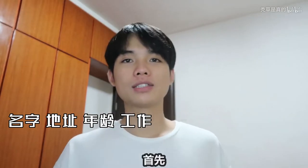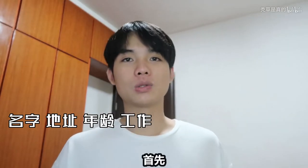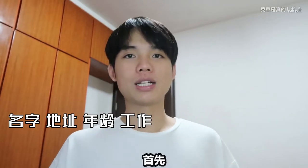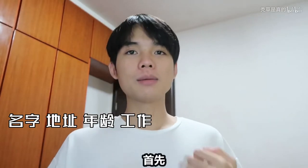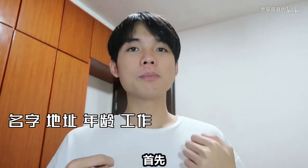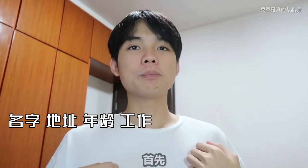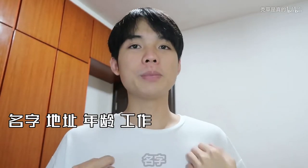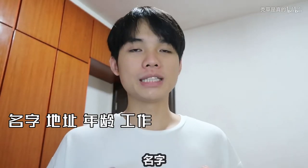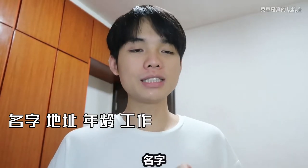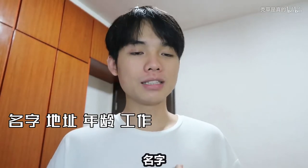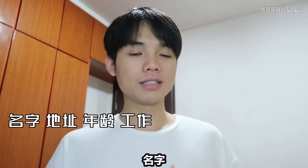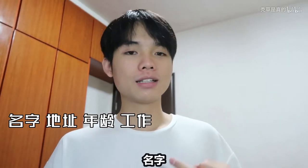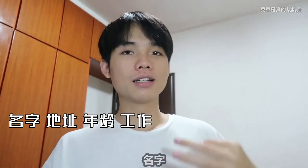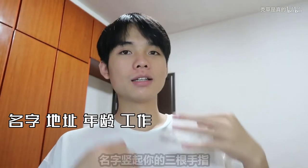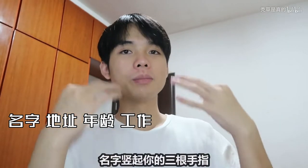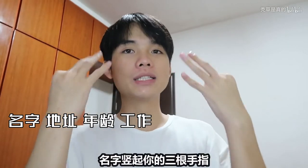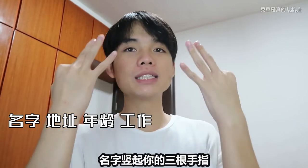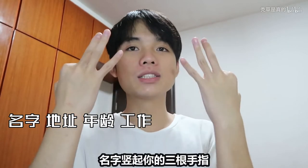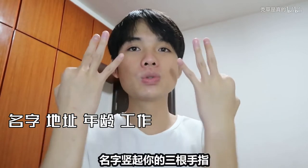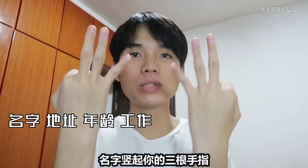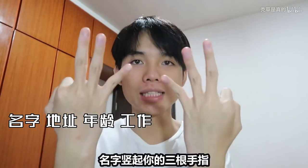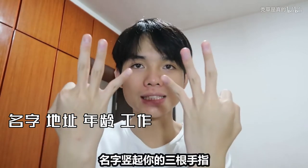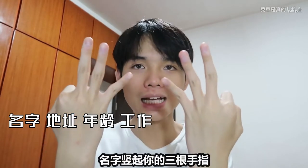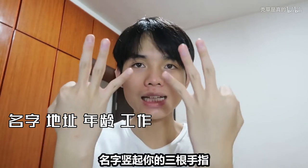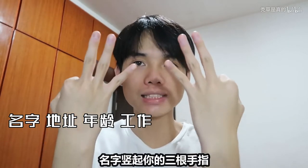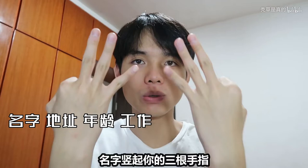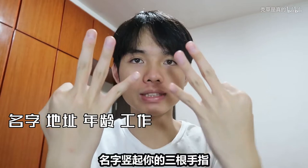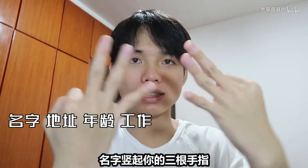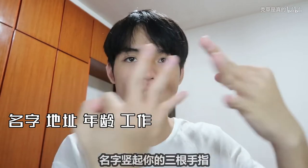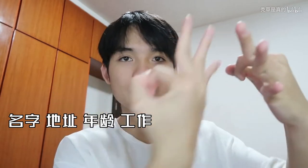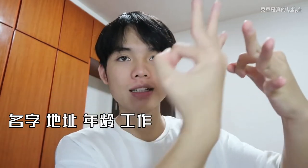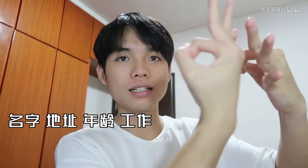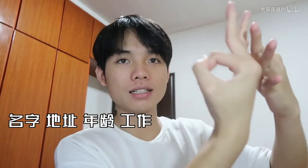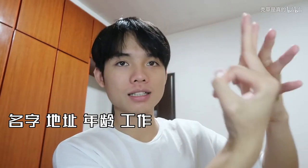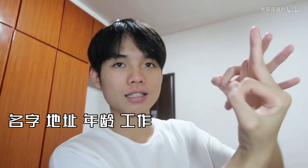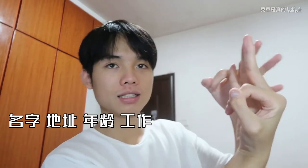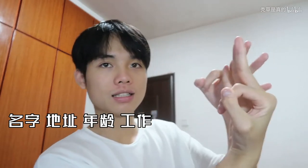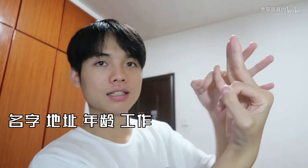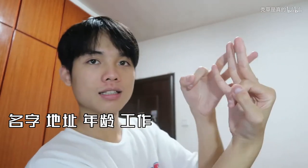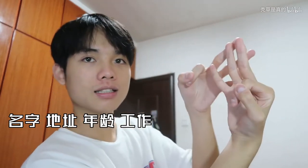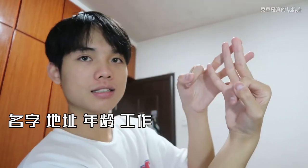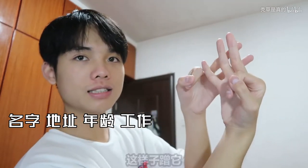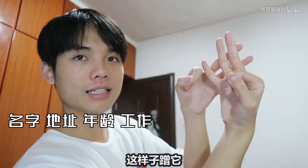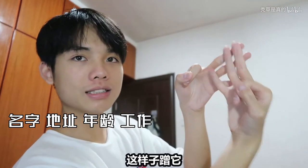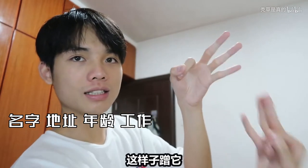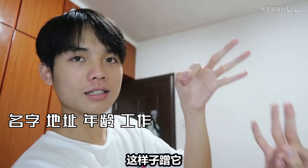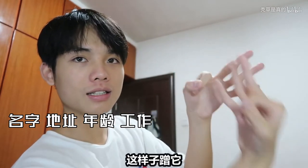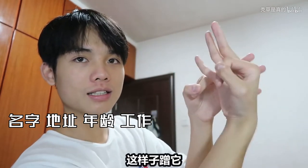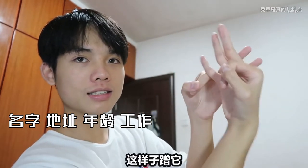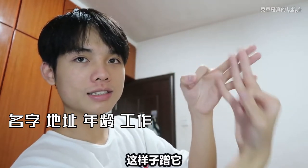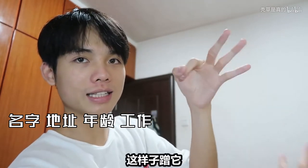首先名字竖起你的三根手指，这样子蹭